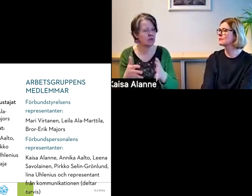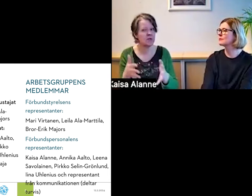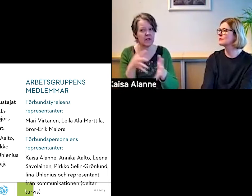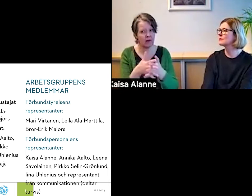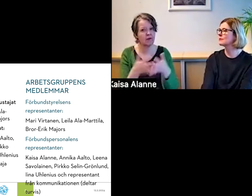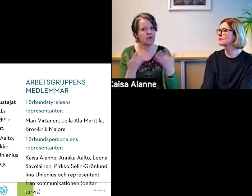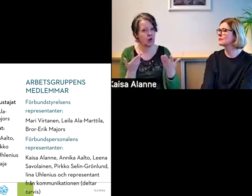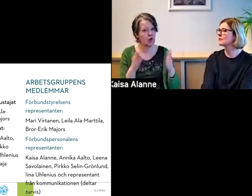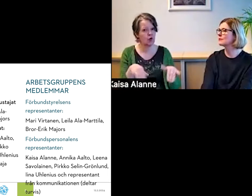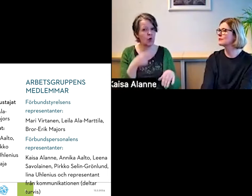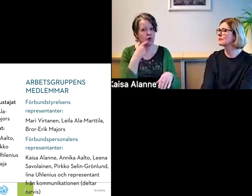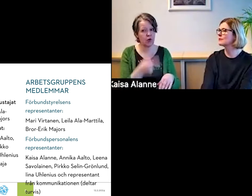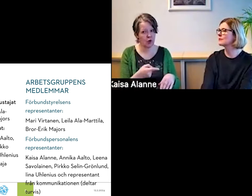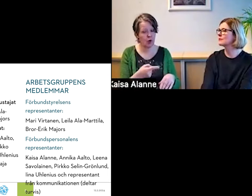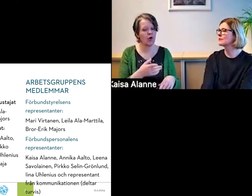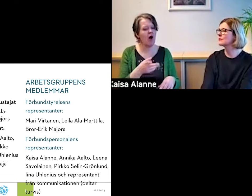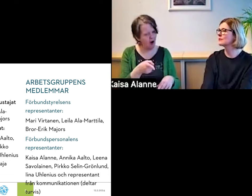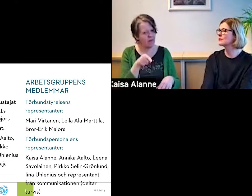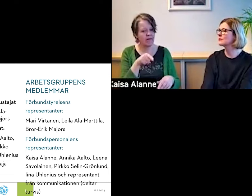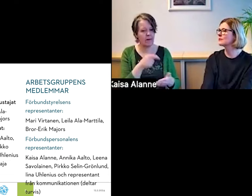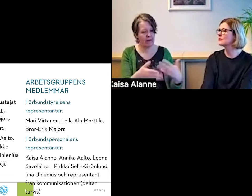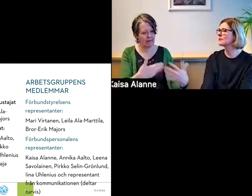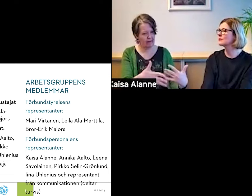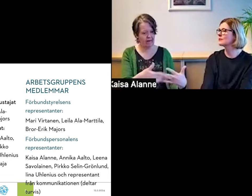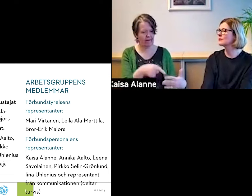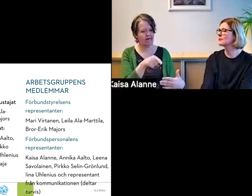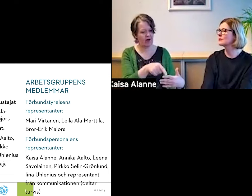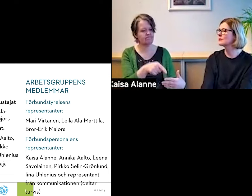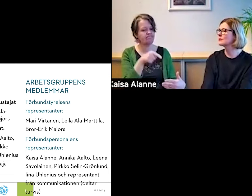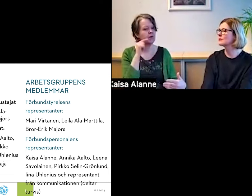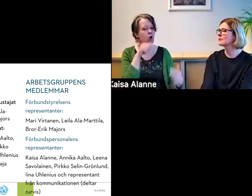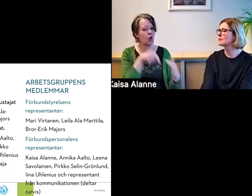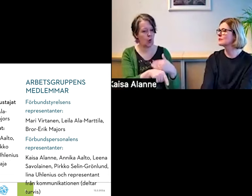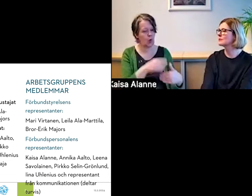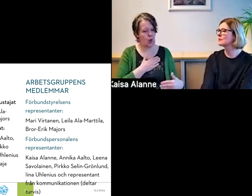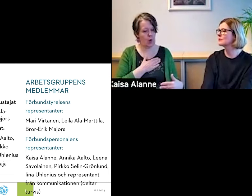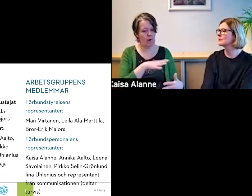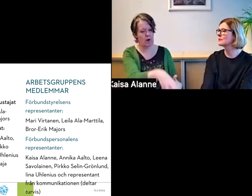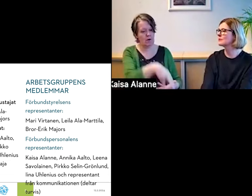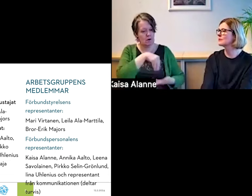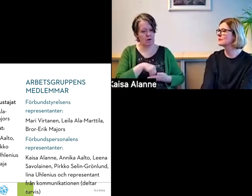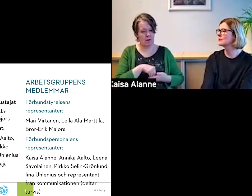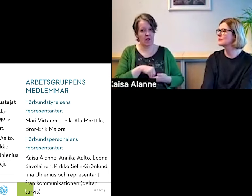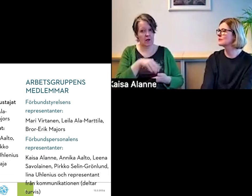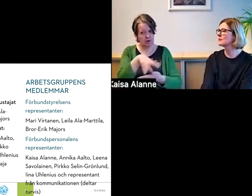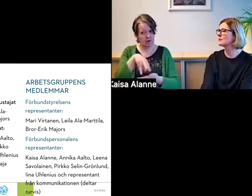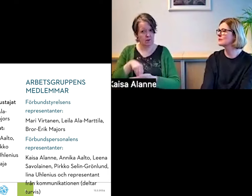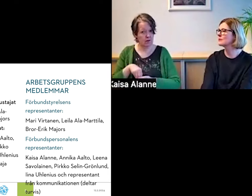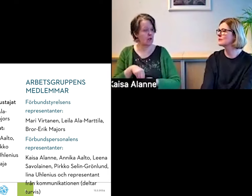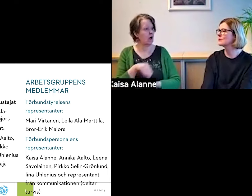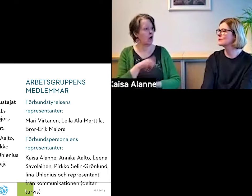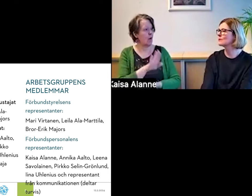Eli tässä eri ministeriöt olivat mukana ja siellä on todettu selviä tehtäviä,